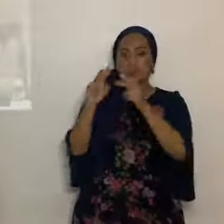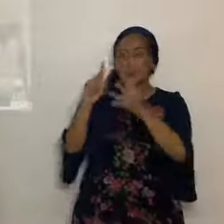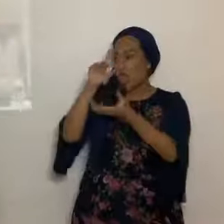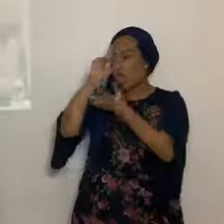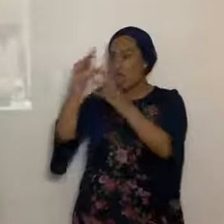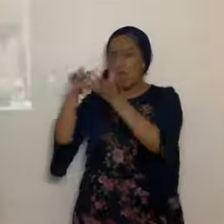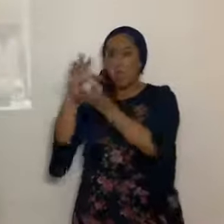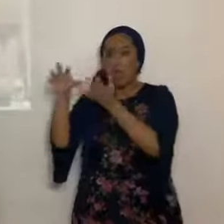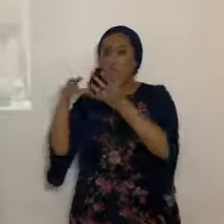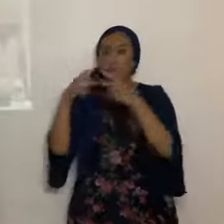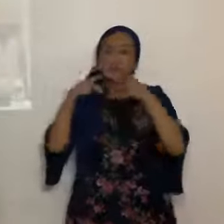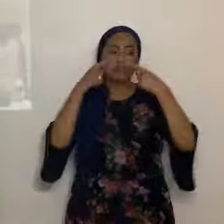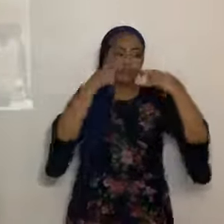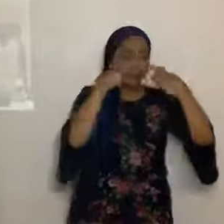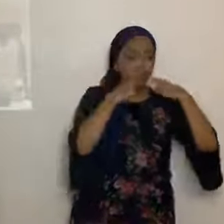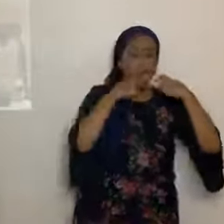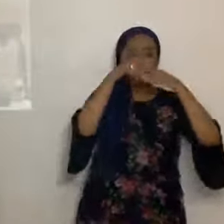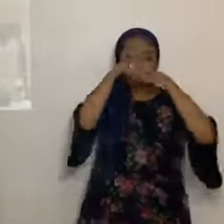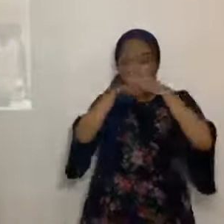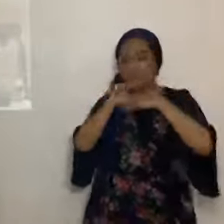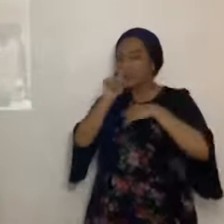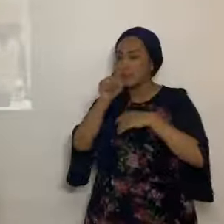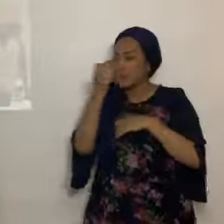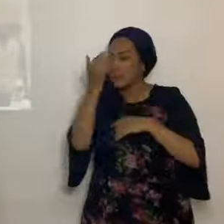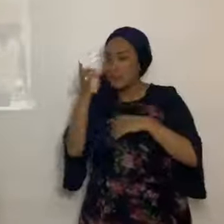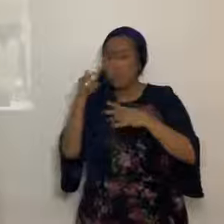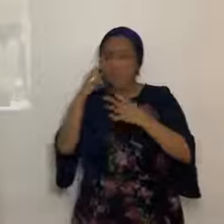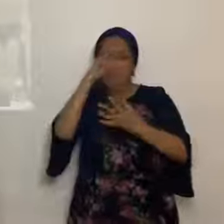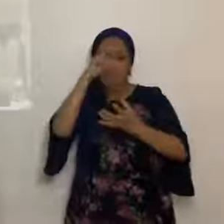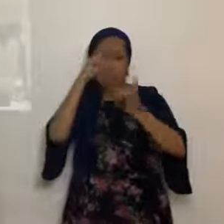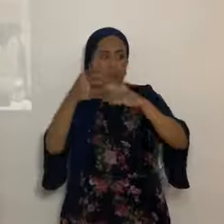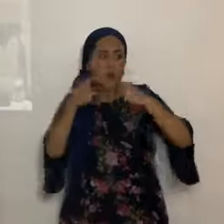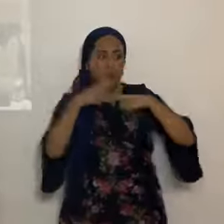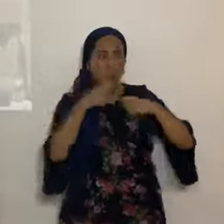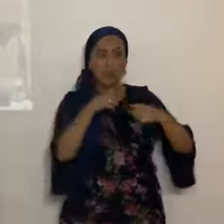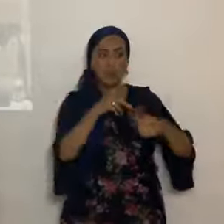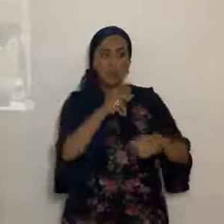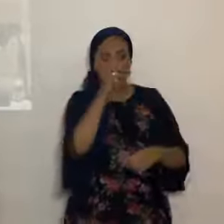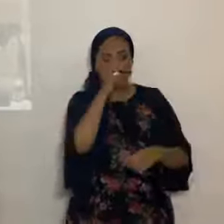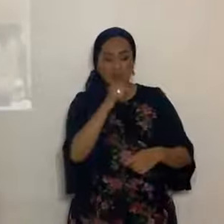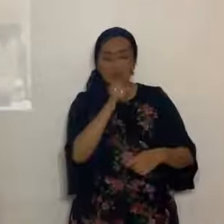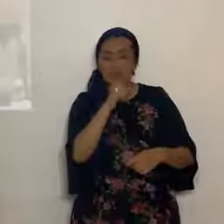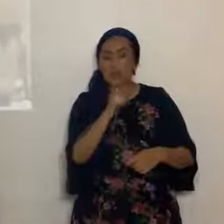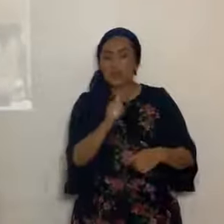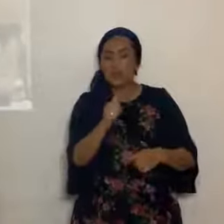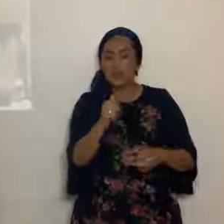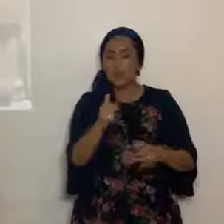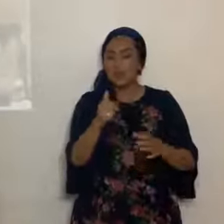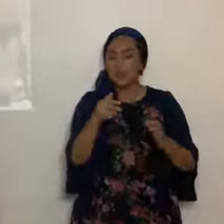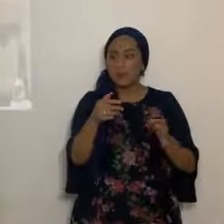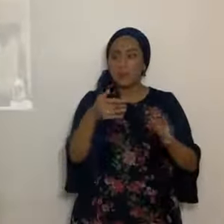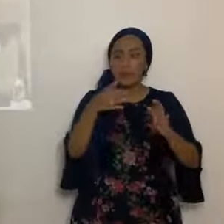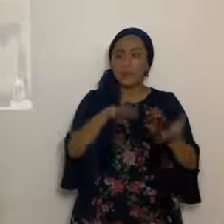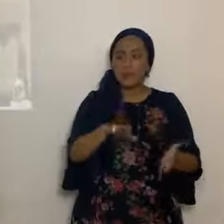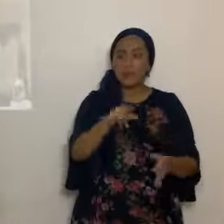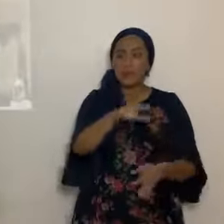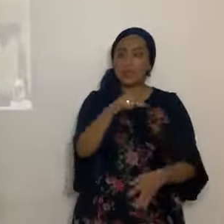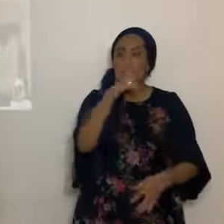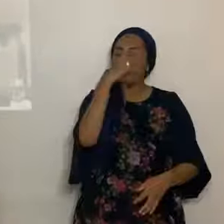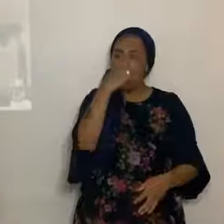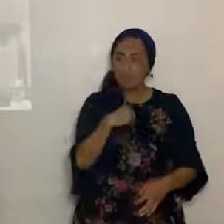lloraban y lamentaban mucho. Y entrando les dijo: ¿por qué alborotáis y lloráis? La niña no está muerta, sino duerme. Eso ya está ministrado en este mismo